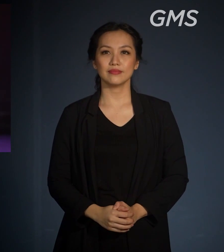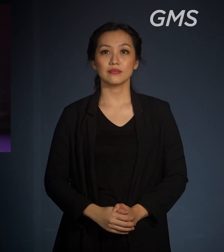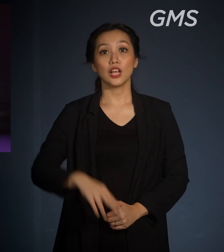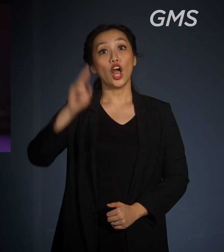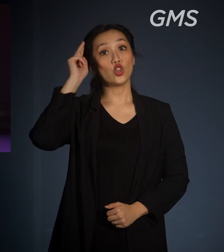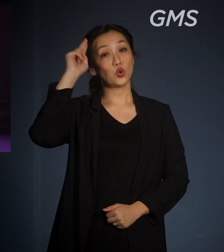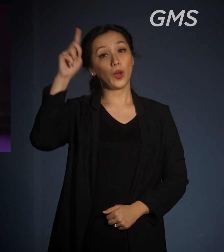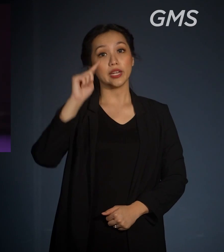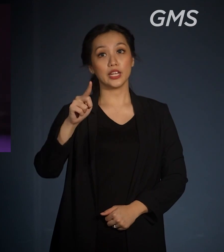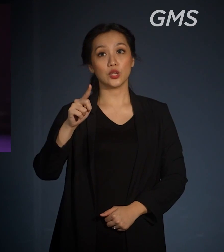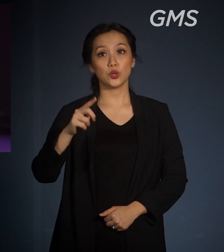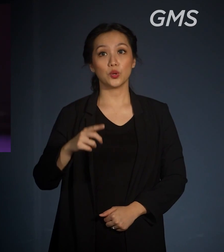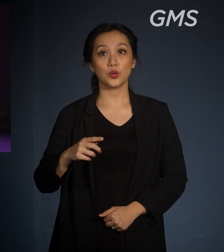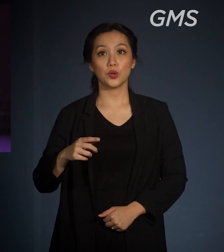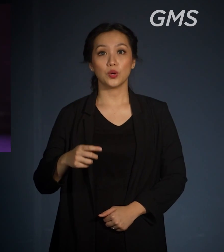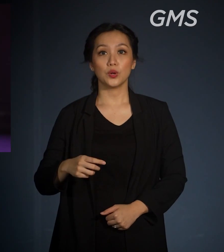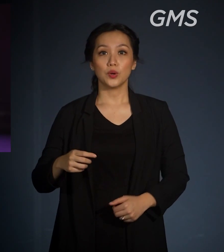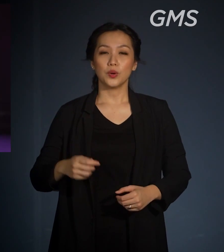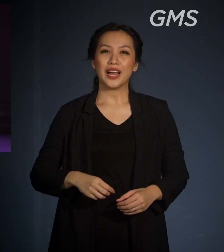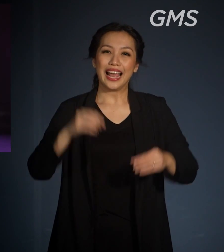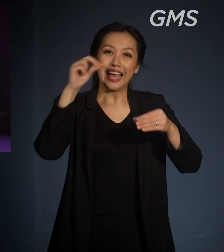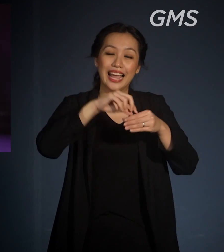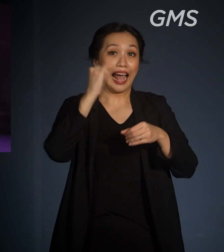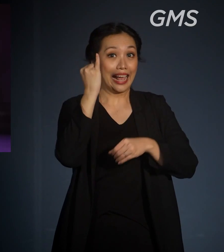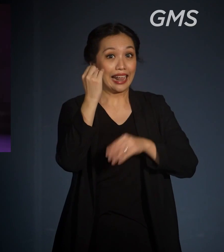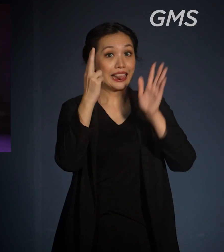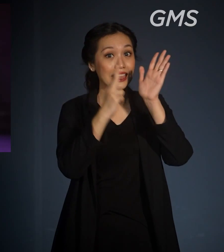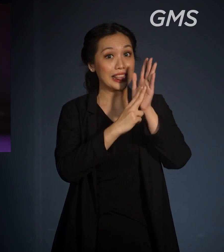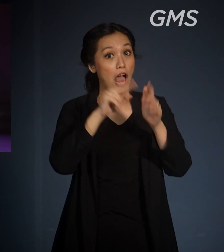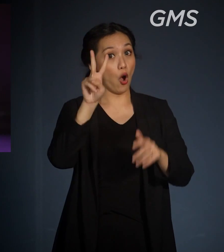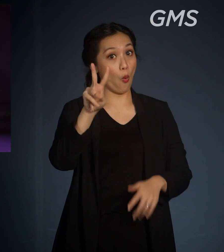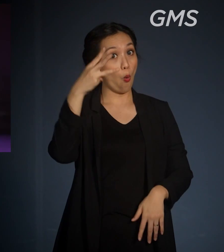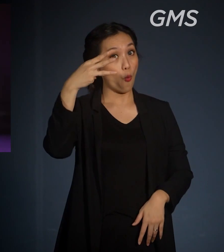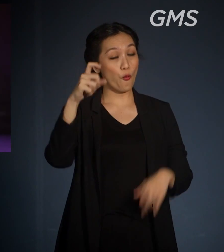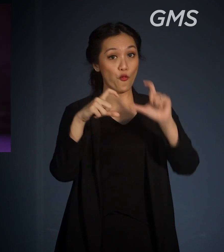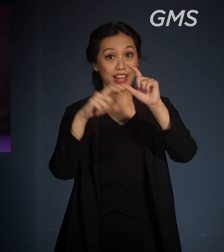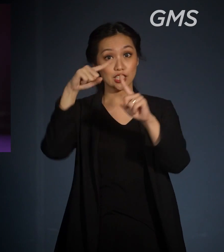investor kehidupan yang rugi. Saya ulangi, Tuhan,